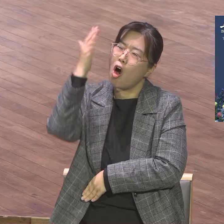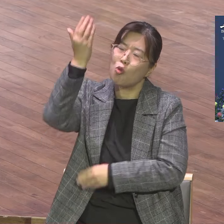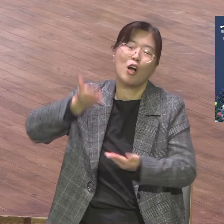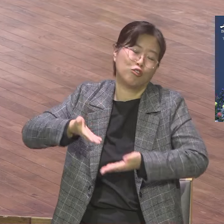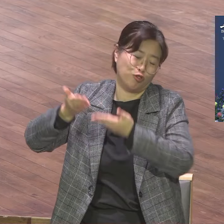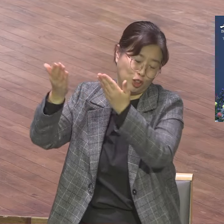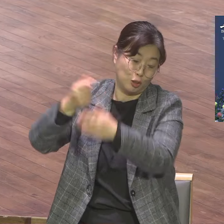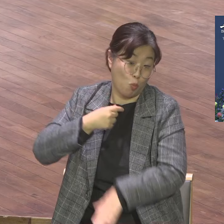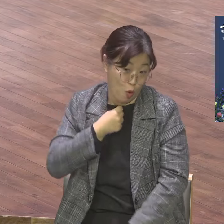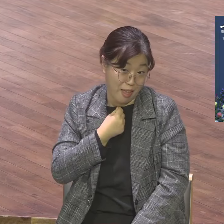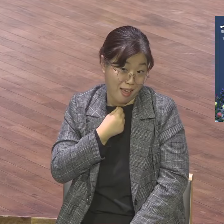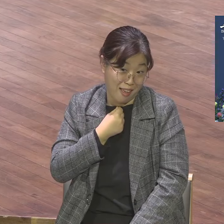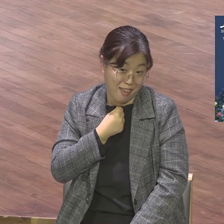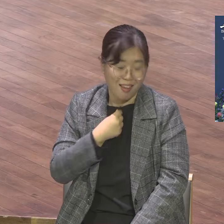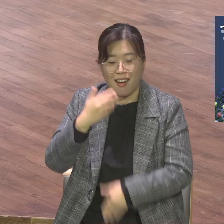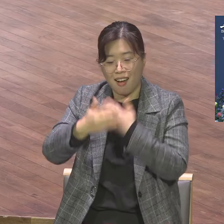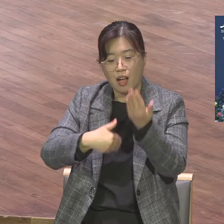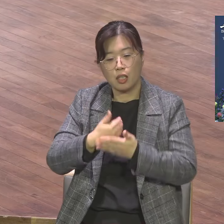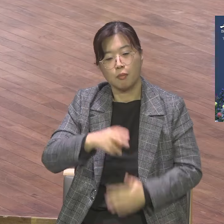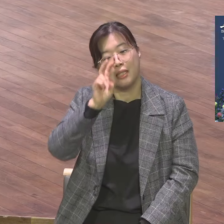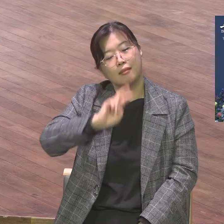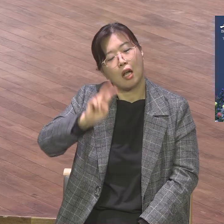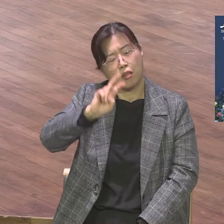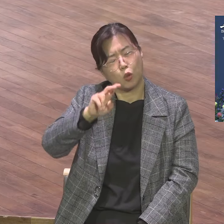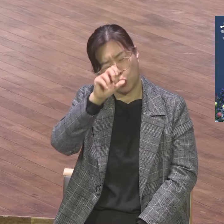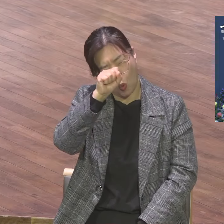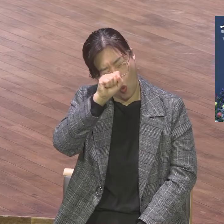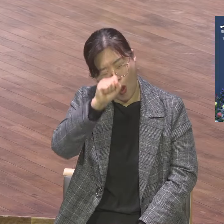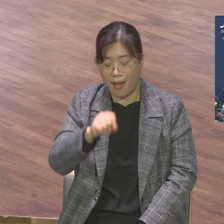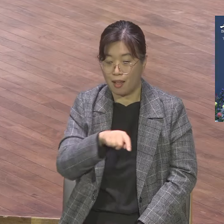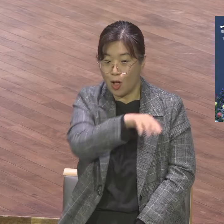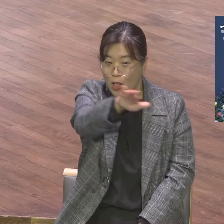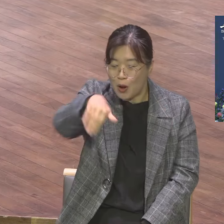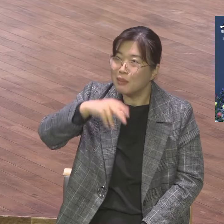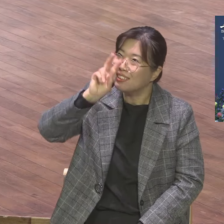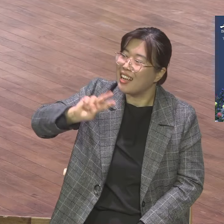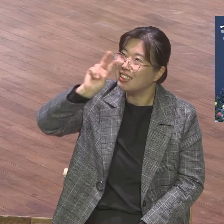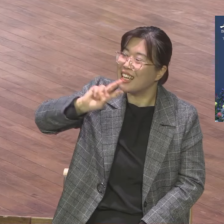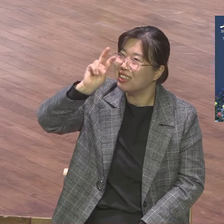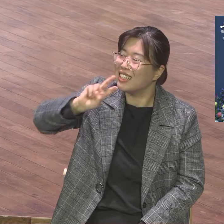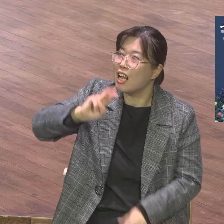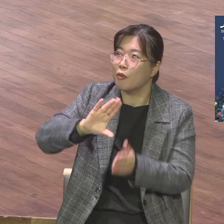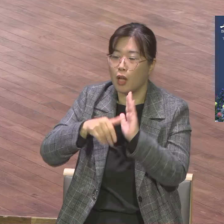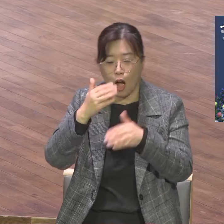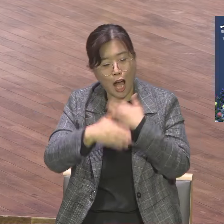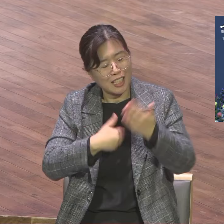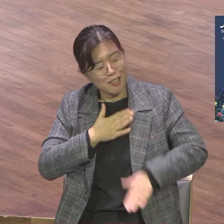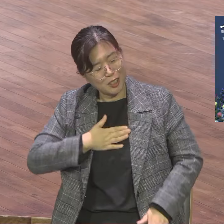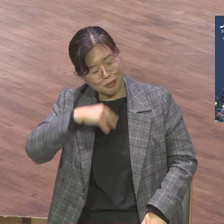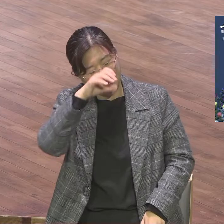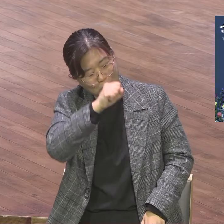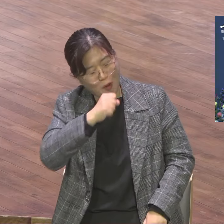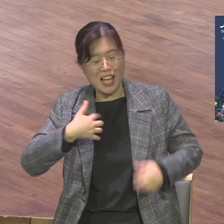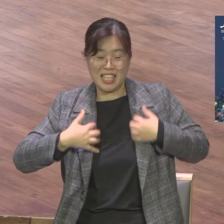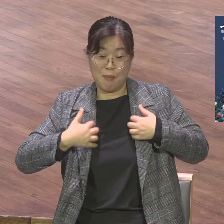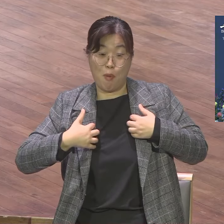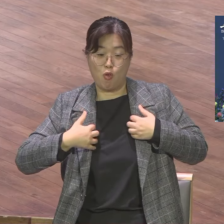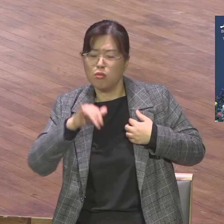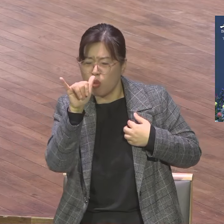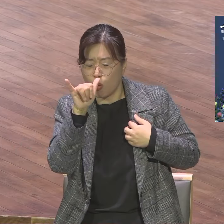찬양 많이 하시기 바랍니다. 찬양을 하면 허감이 물러가요. 마음에 막 불신앙이 물러가요. 이 저주가